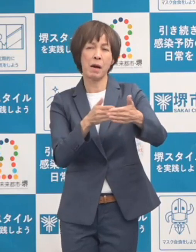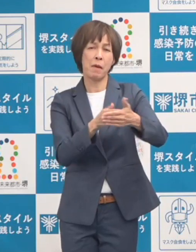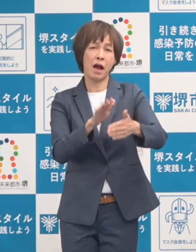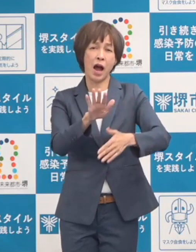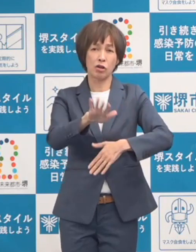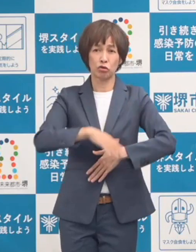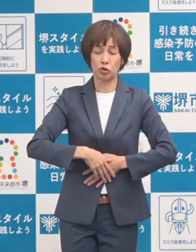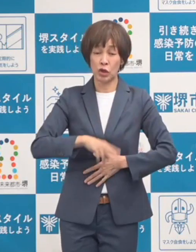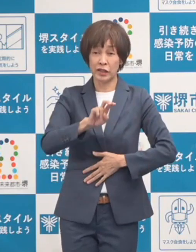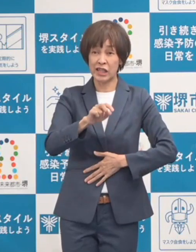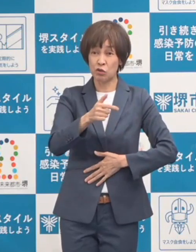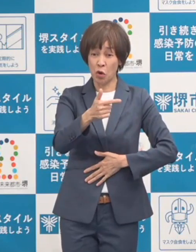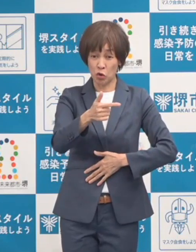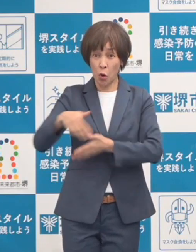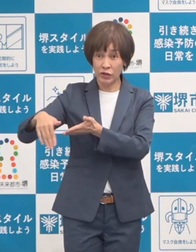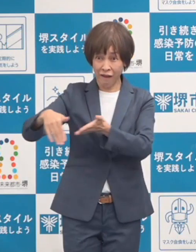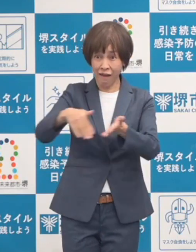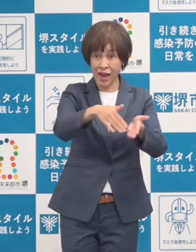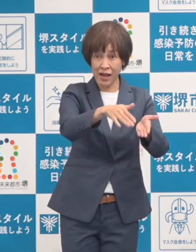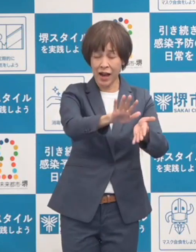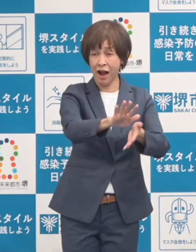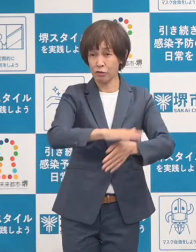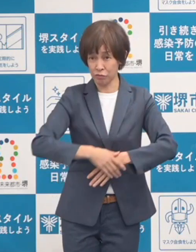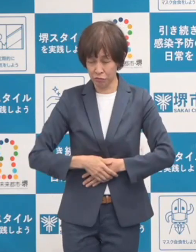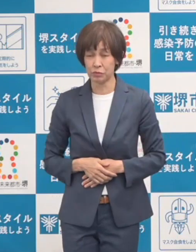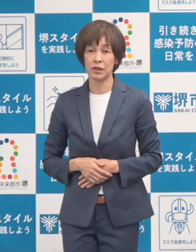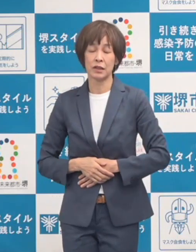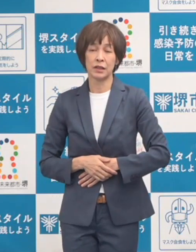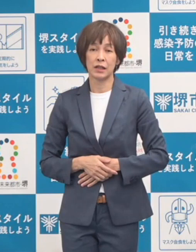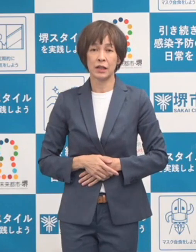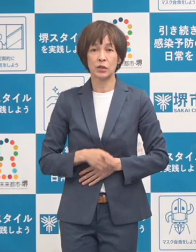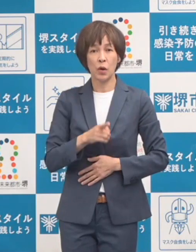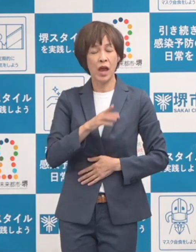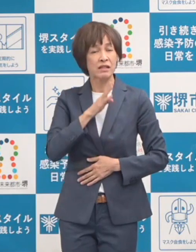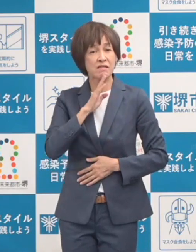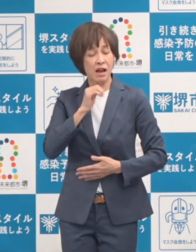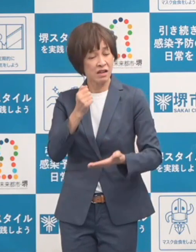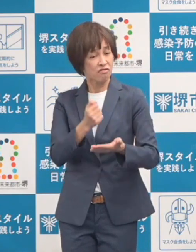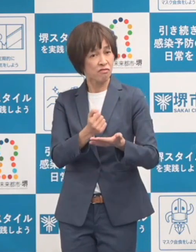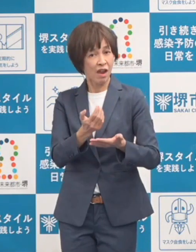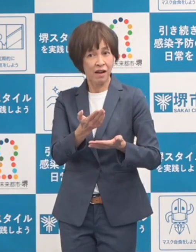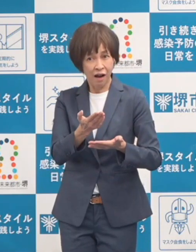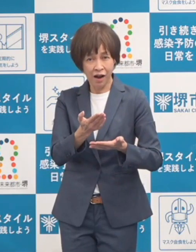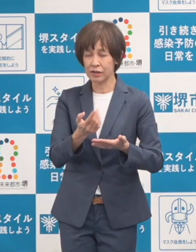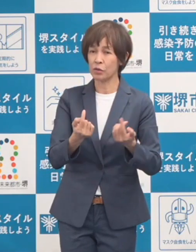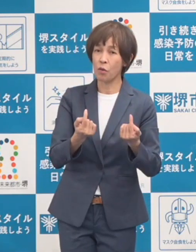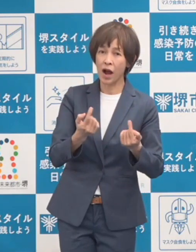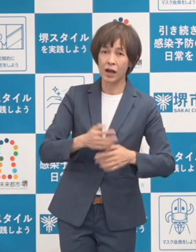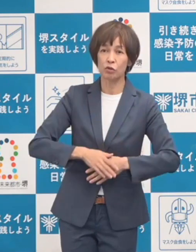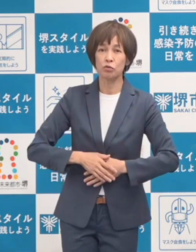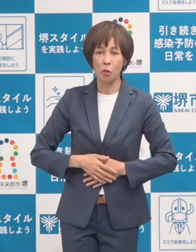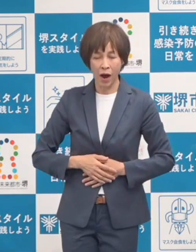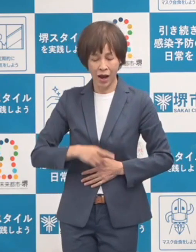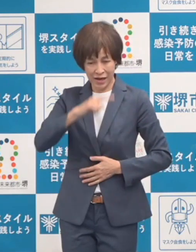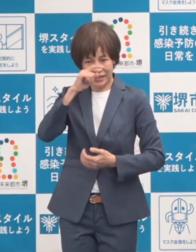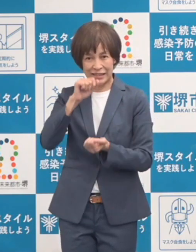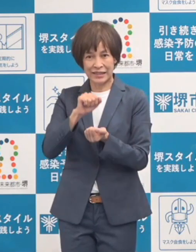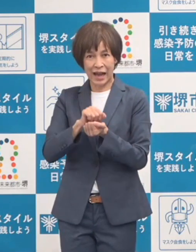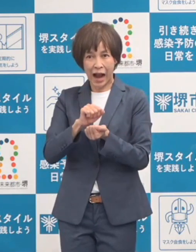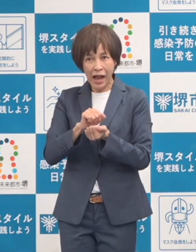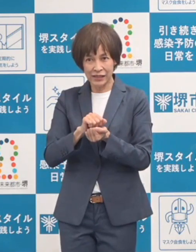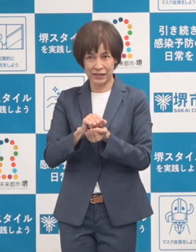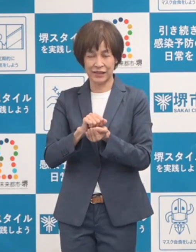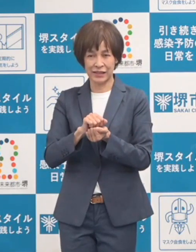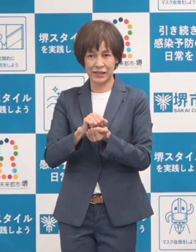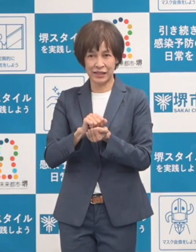26号線を通るということもありますが、ですのでそれが実際に実現できたかどうかというのは、堺堺東間の LRT が開通した